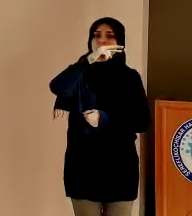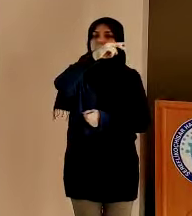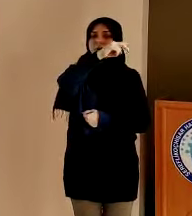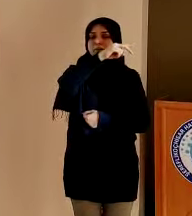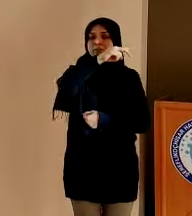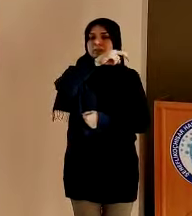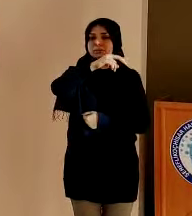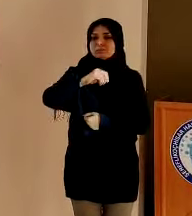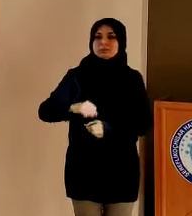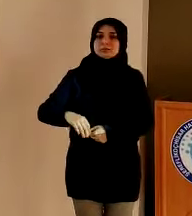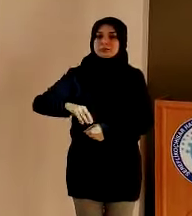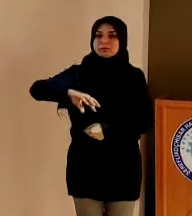merdiven,